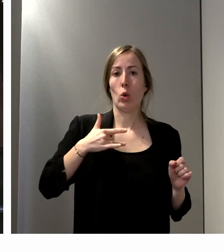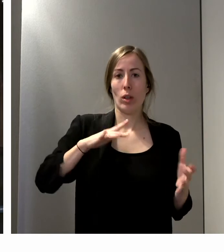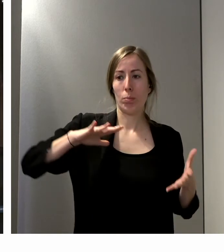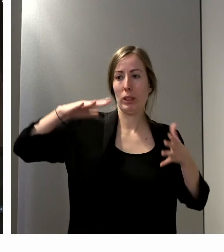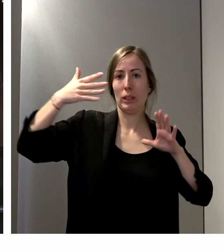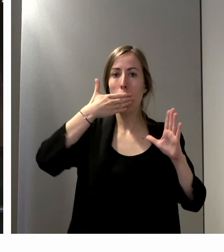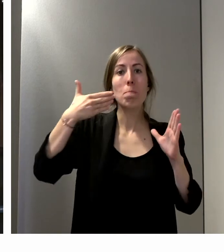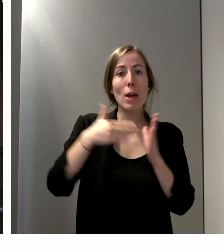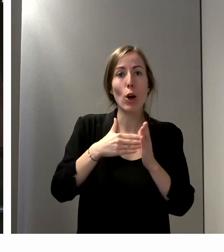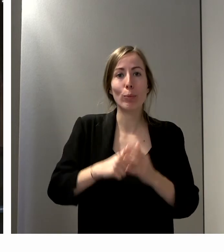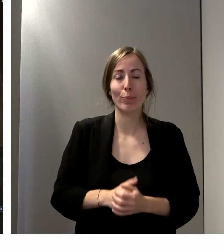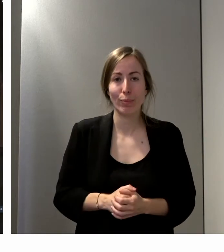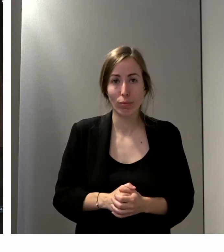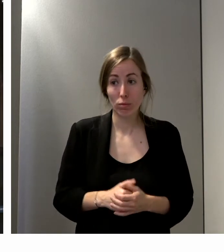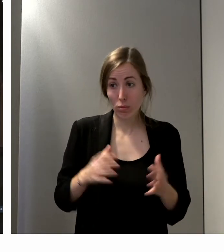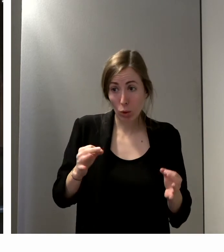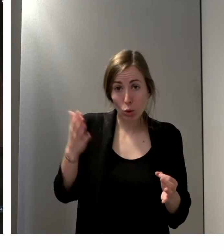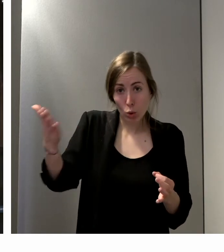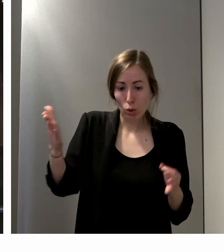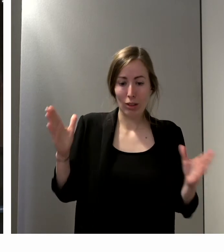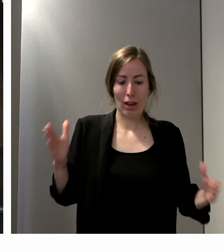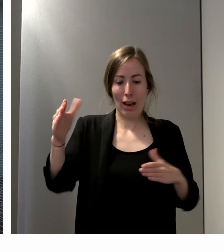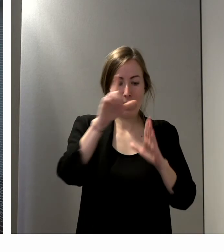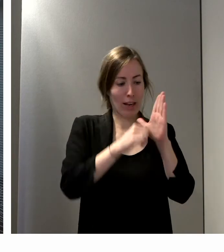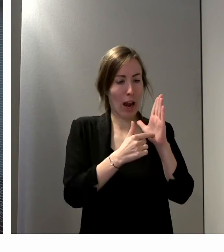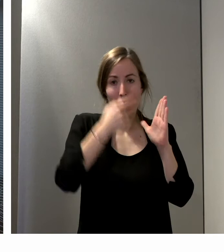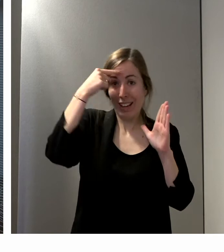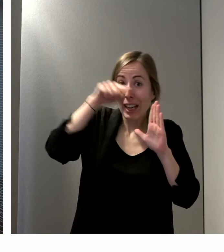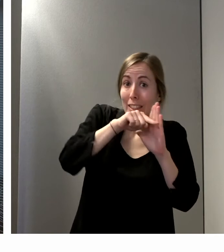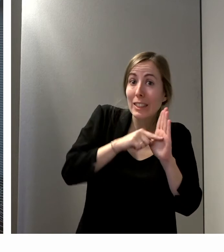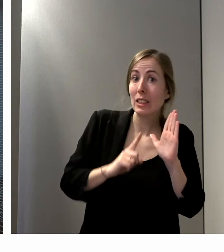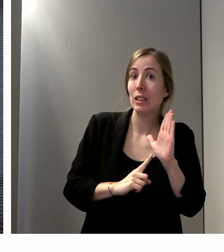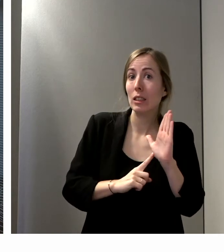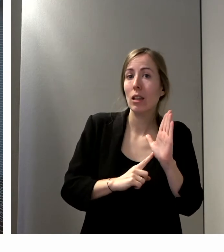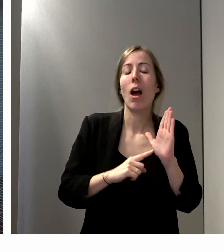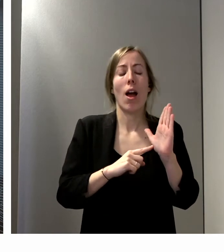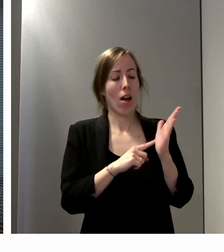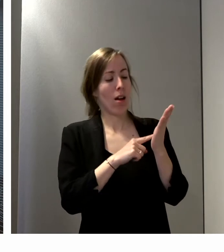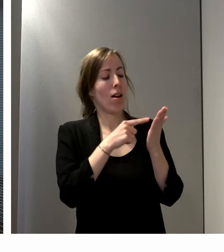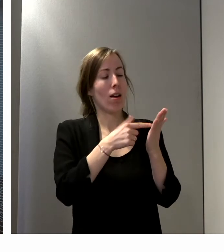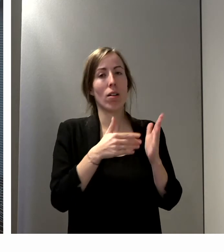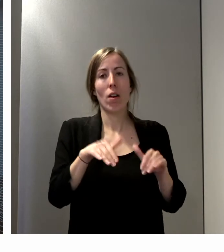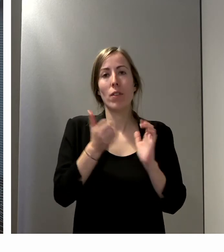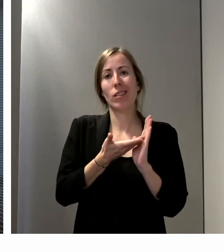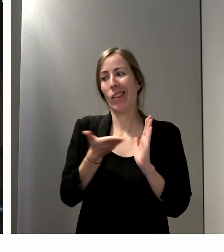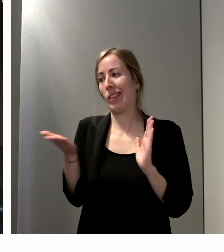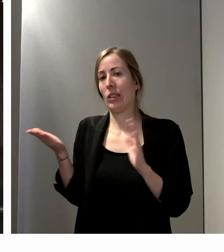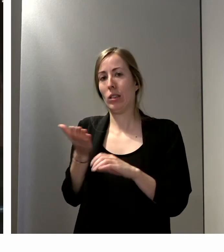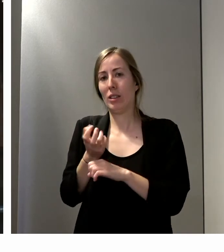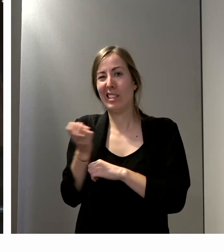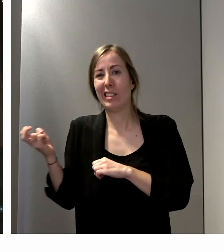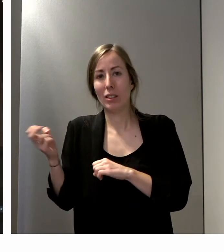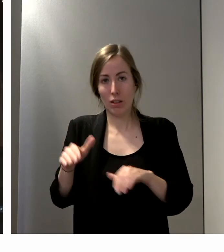Donc on y arrive, ce cadre légal et éthique, on le comprend, il permet d'éviter les dérives.